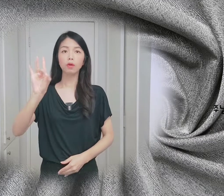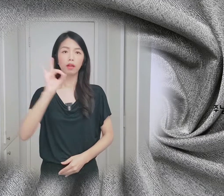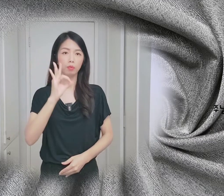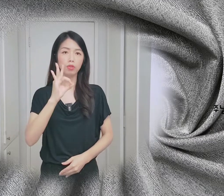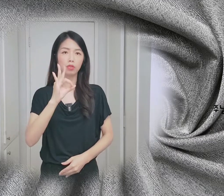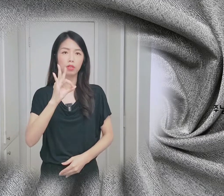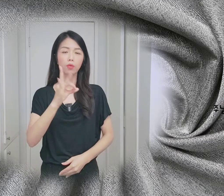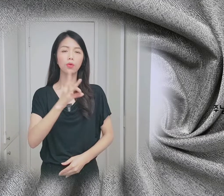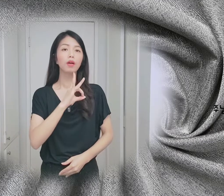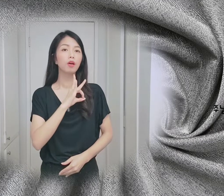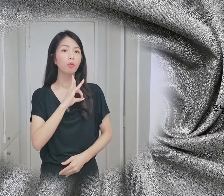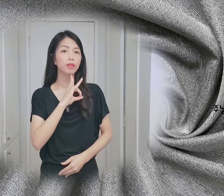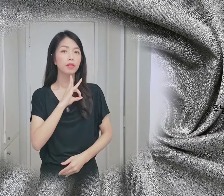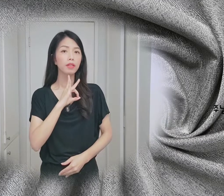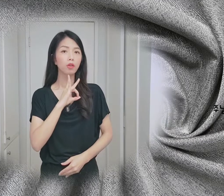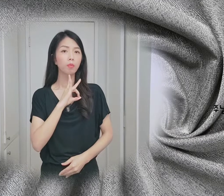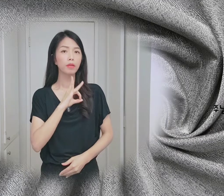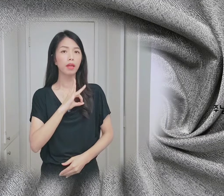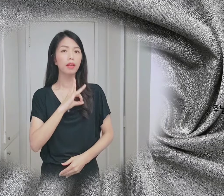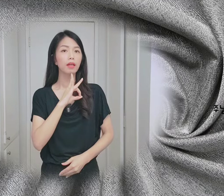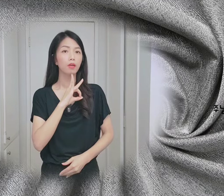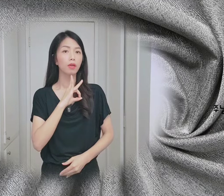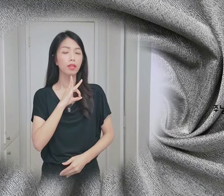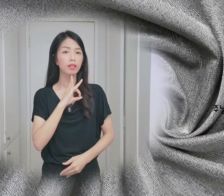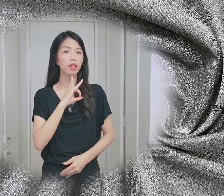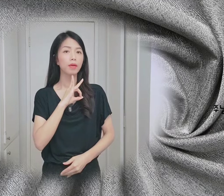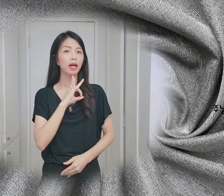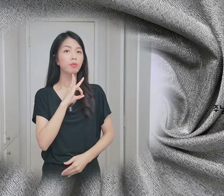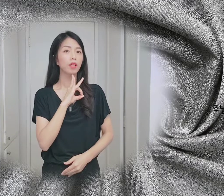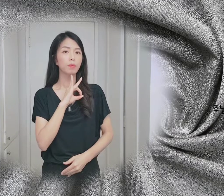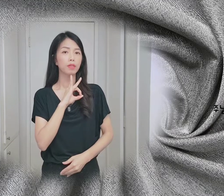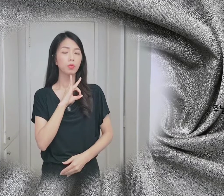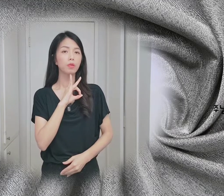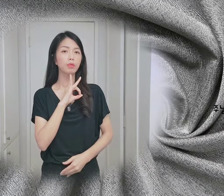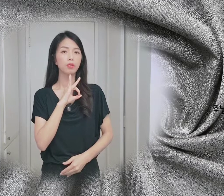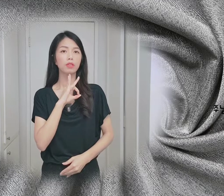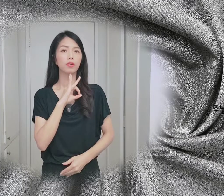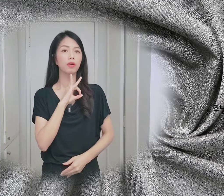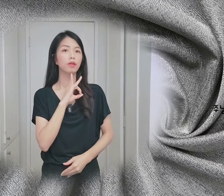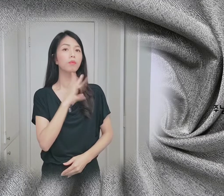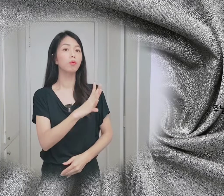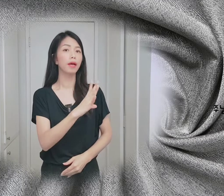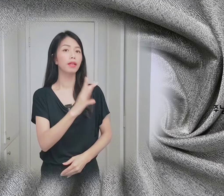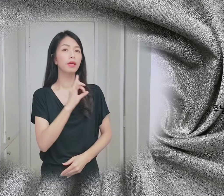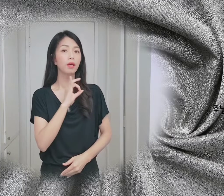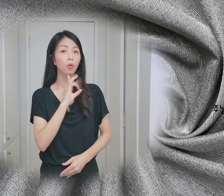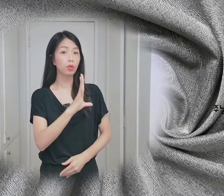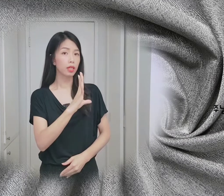이렇게 동그랗게 붙여주시고 검지를 턱 밑에 이렇게 대신 다음에 앞으로 나가면서 손을 풀어주시는 거예요.